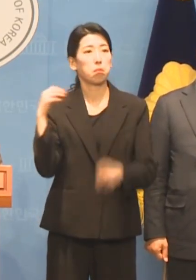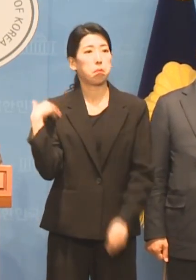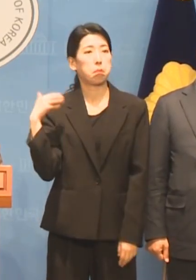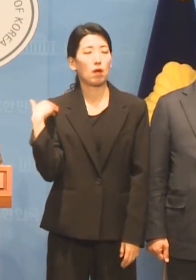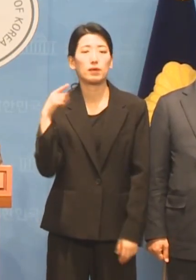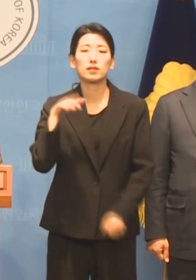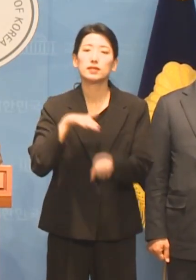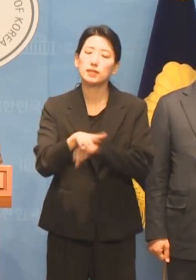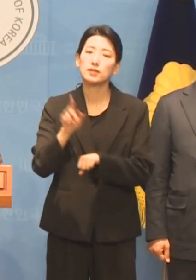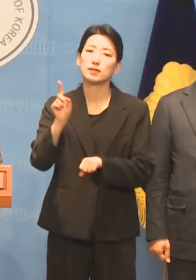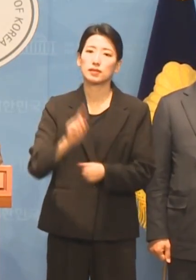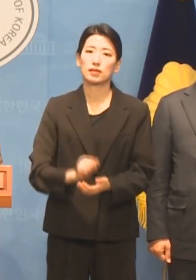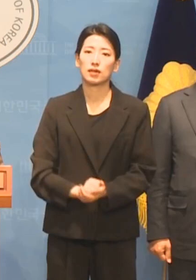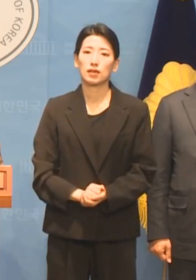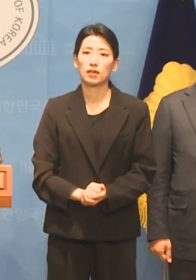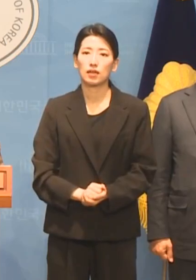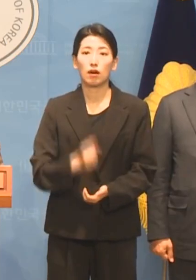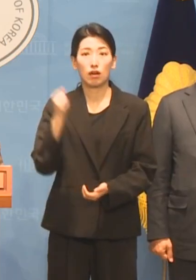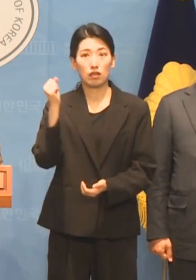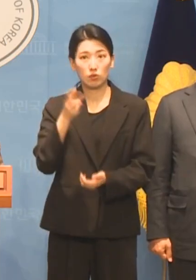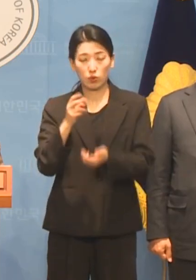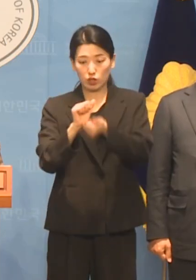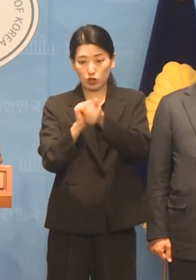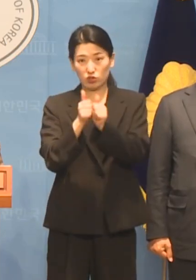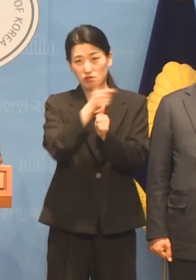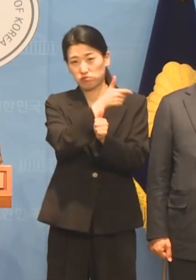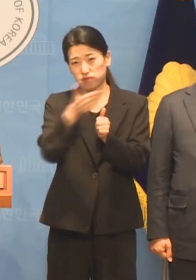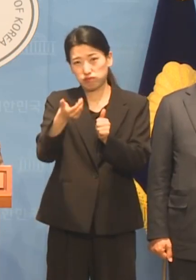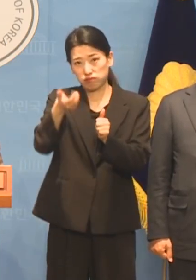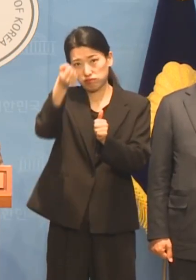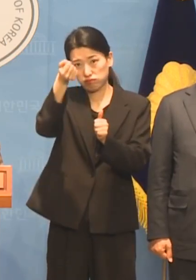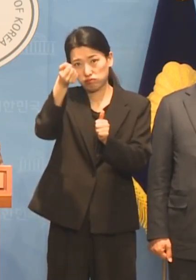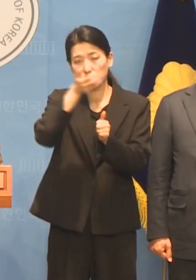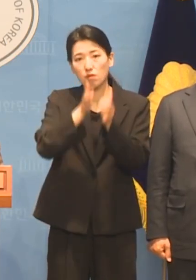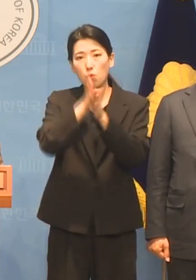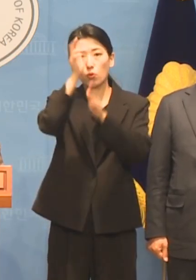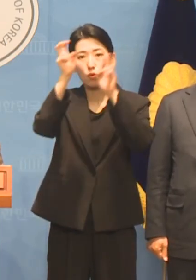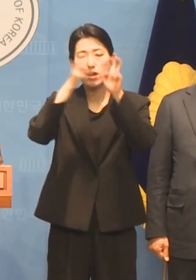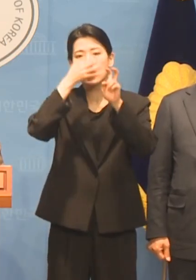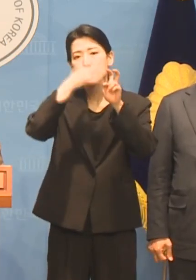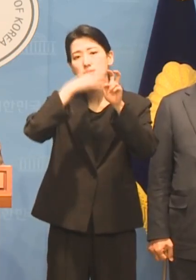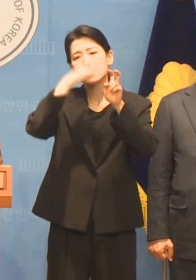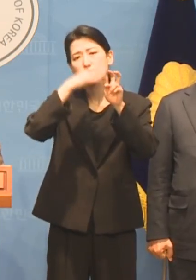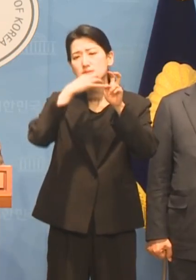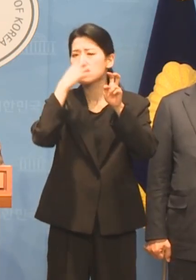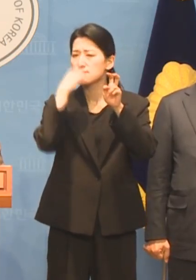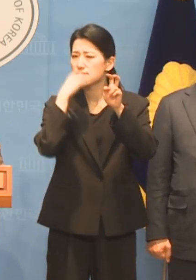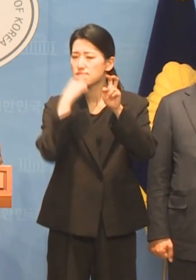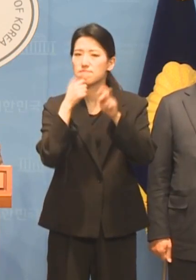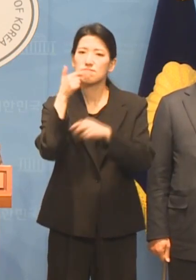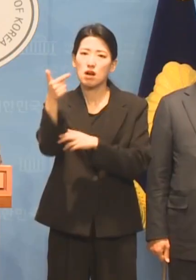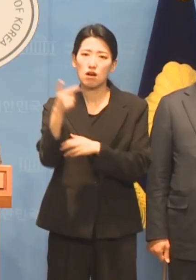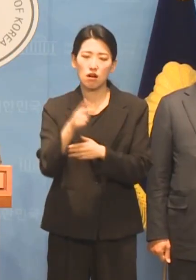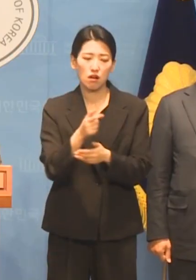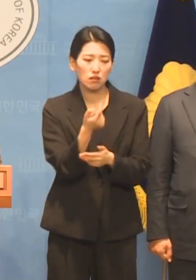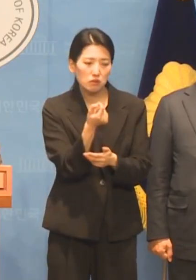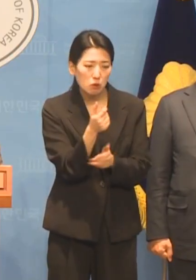등 지배주주 사익 추구 의혹을 받는 기업들은 하나하나 열거하기 어려울